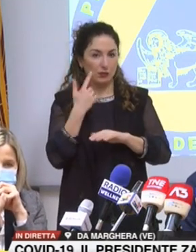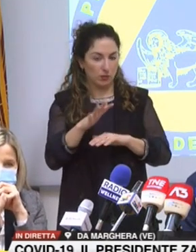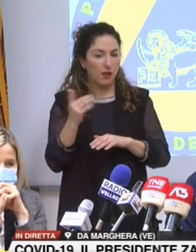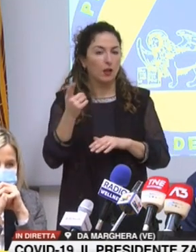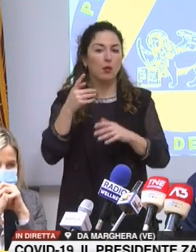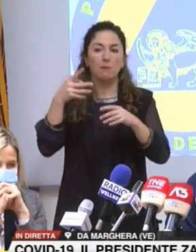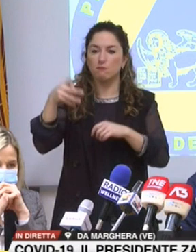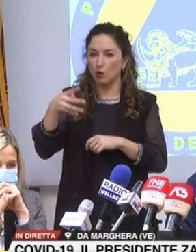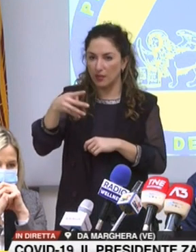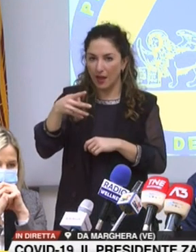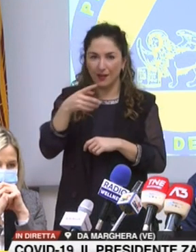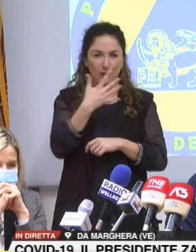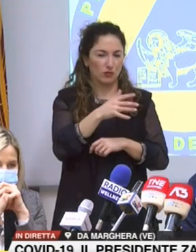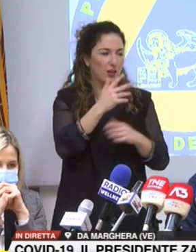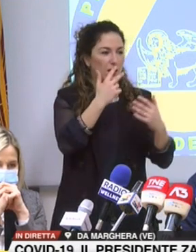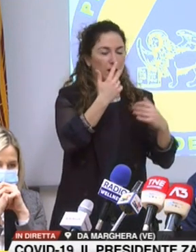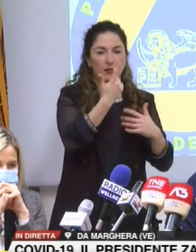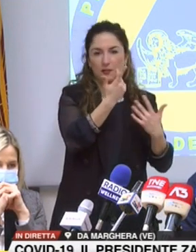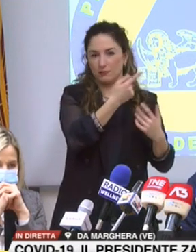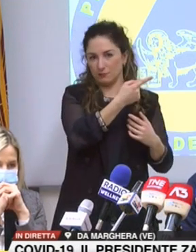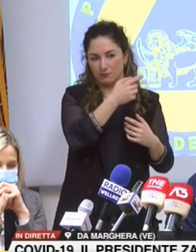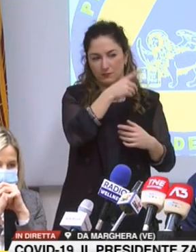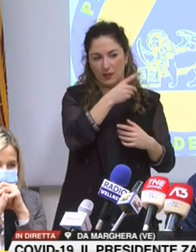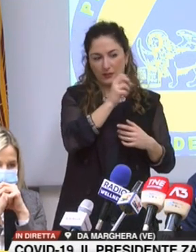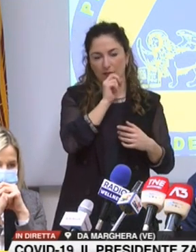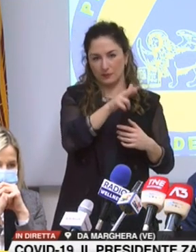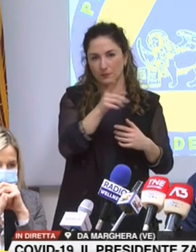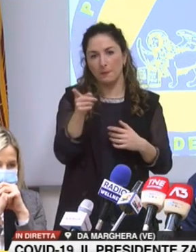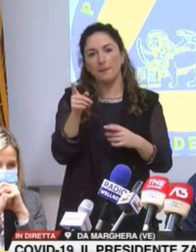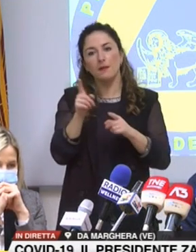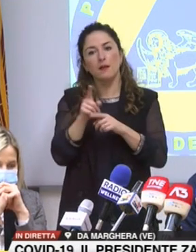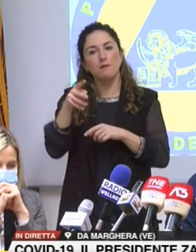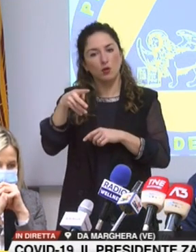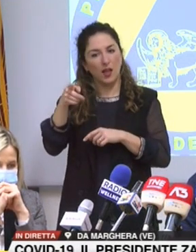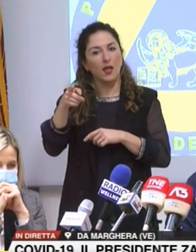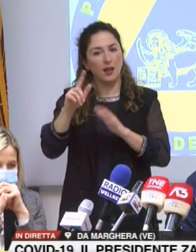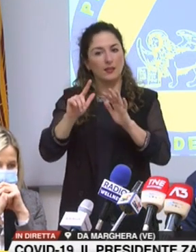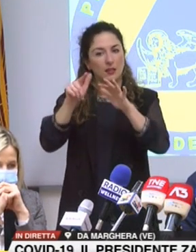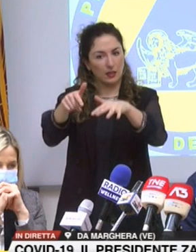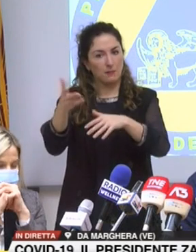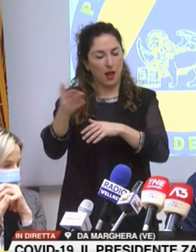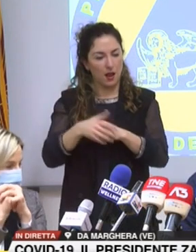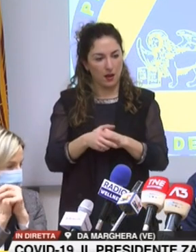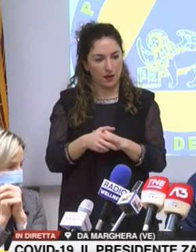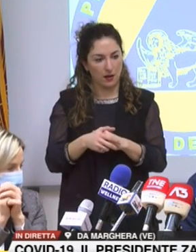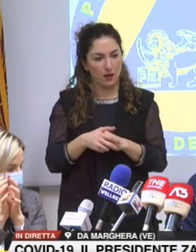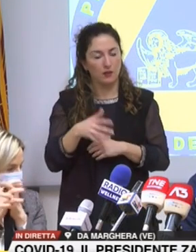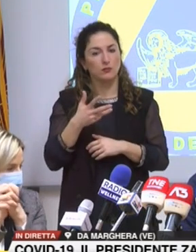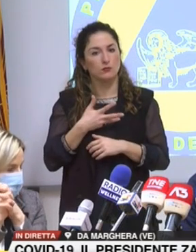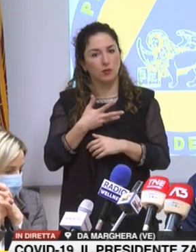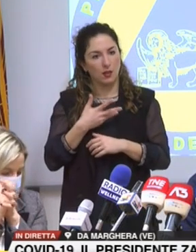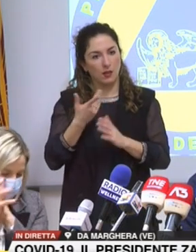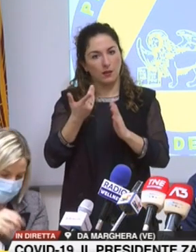Pfizer nel 18 maggio, quello che ha comportato un rallentamento della campagna, per la settimana prossima avrà una